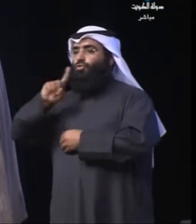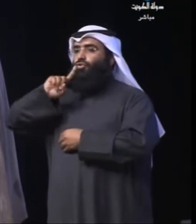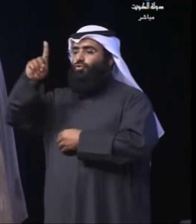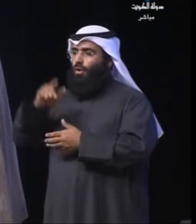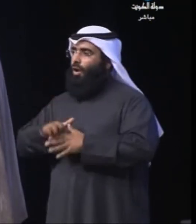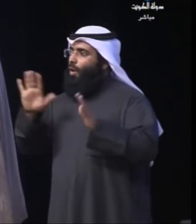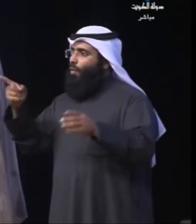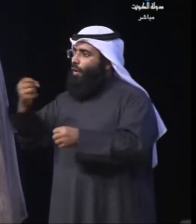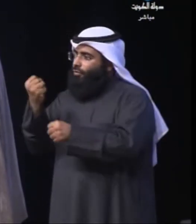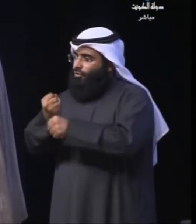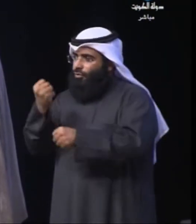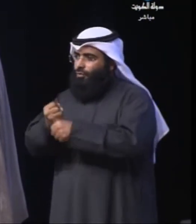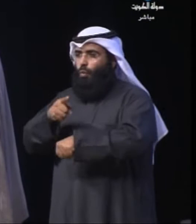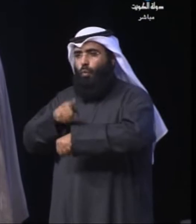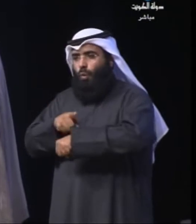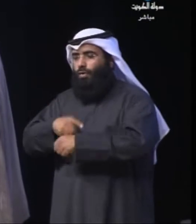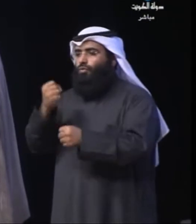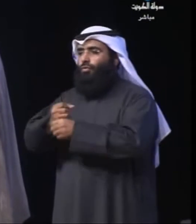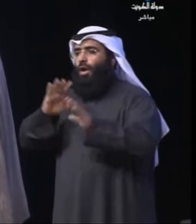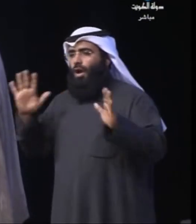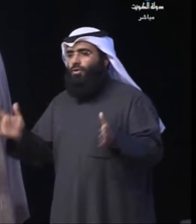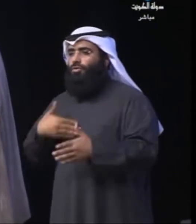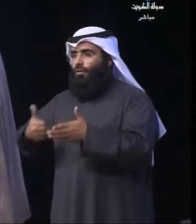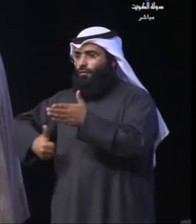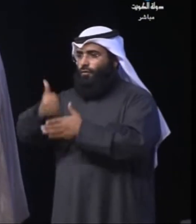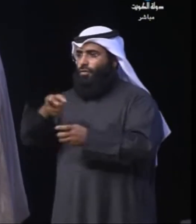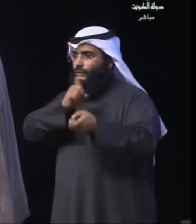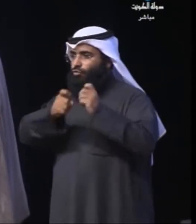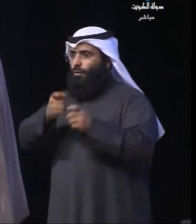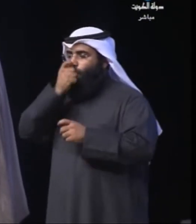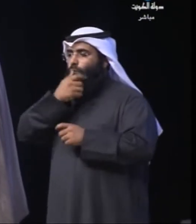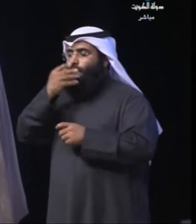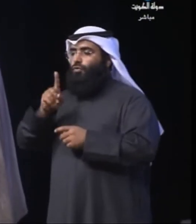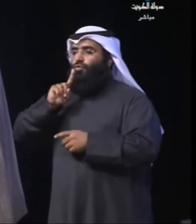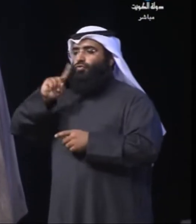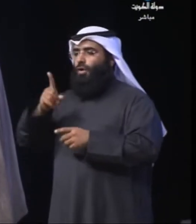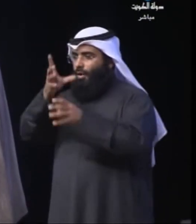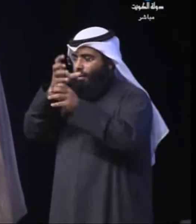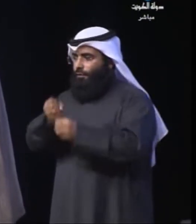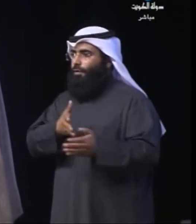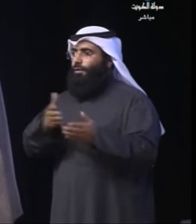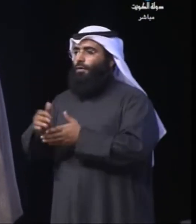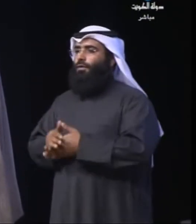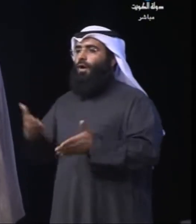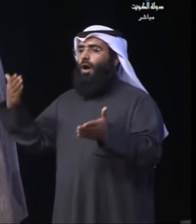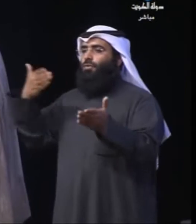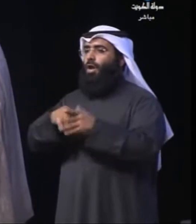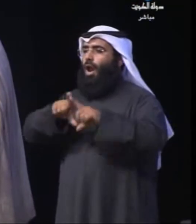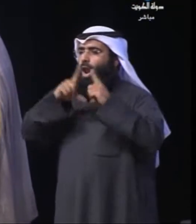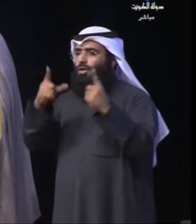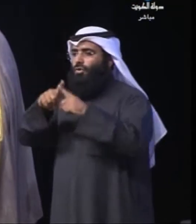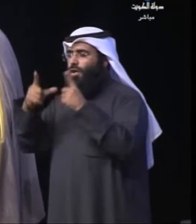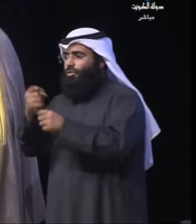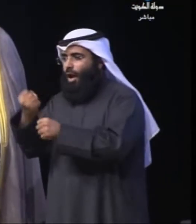ساهم بجهده ووقته في إنجاح هذه المسابقة في الأمانة العامة للأوقاف واللجان المنظمة